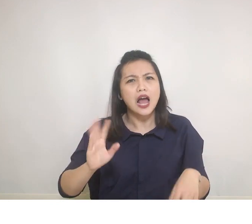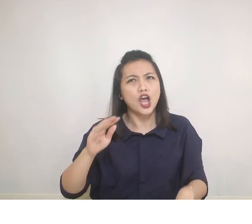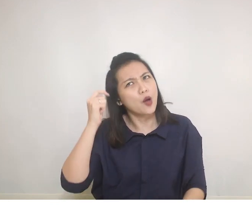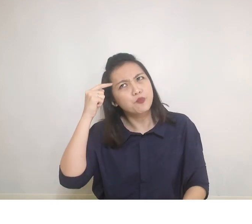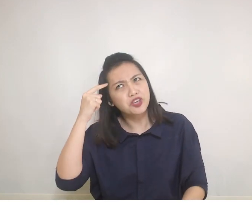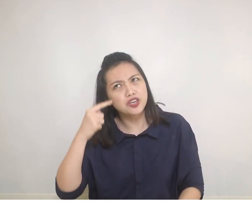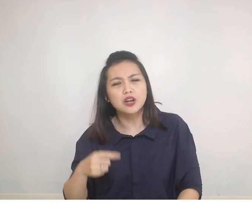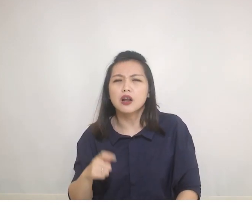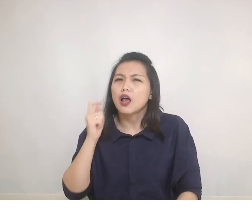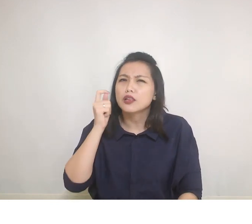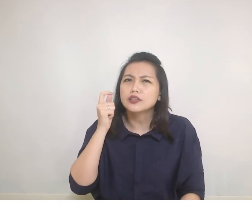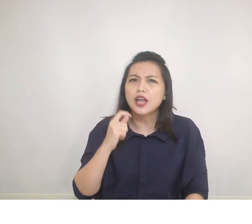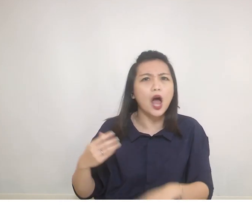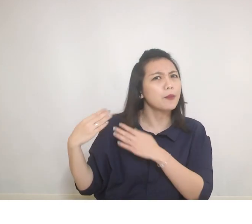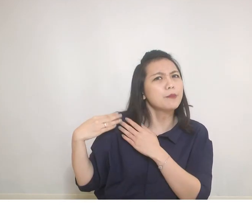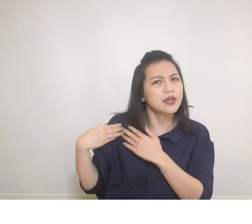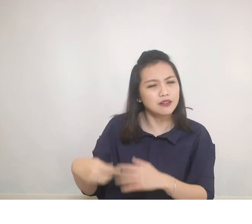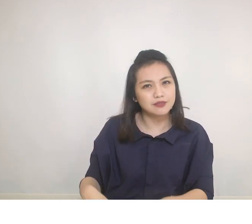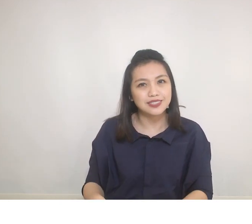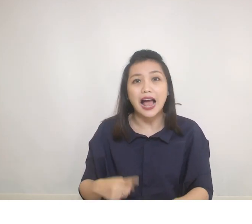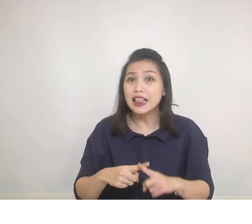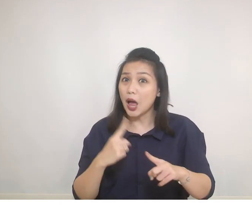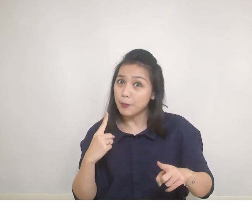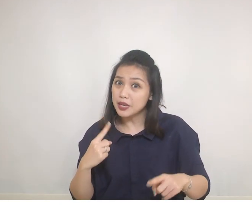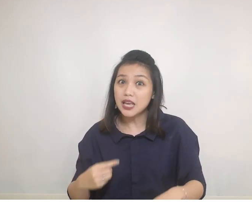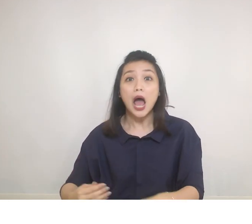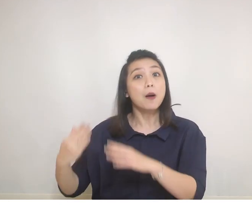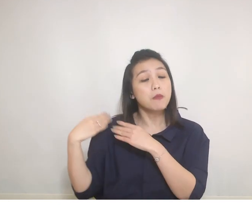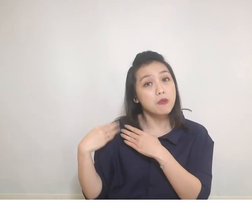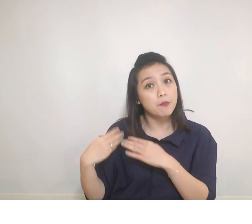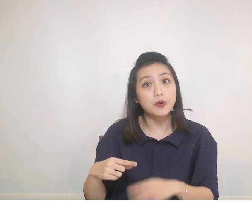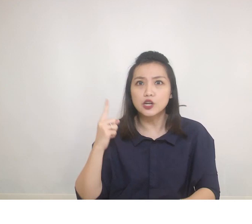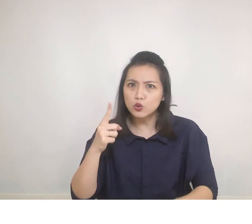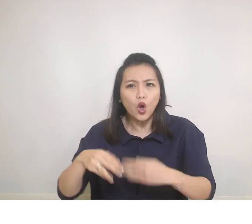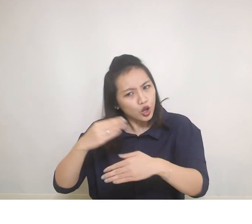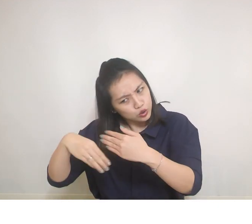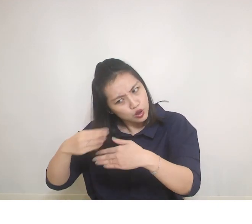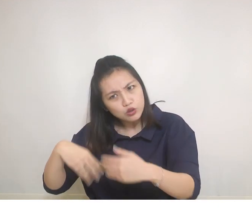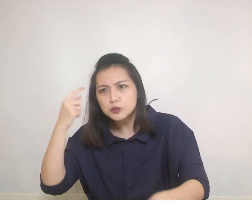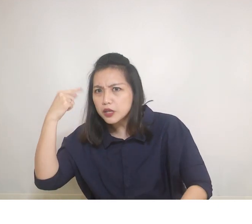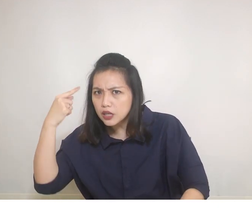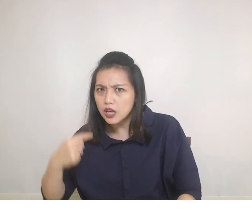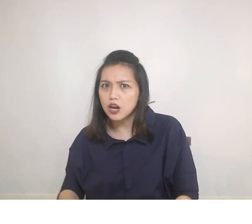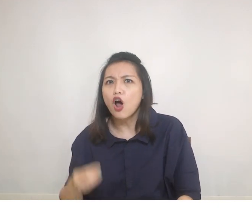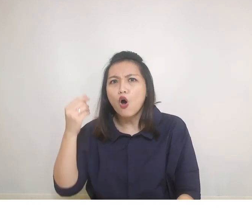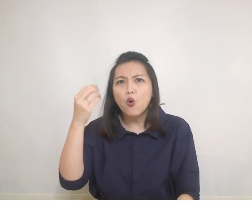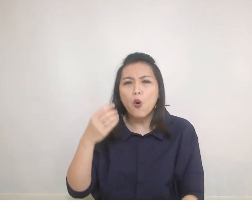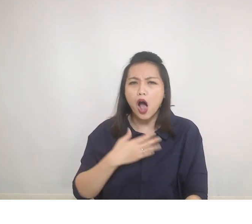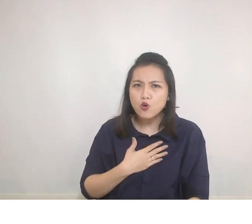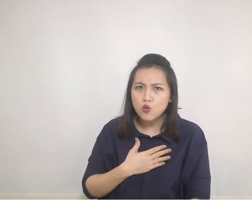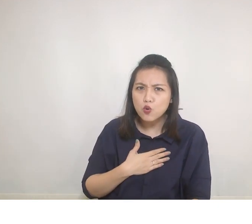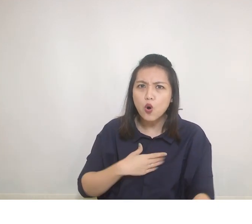program pemerintah gitu loh. Ini bukan bisnismen. Padahal tujuan asalnya apa? Anda pingin punya gaji lebih banyak. Itu yang gak diomongin ke saya. Anda ngerti maksud